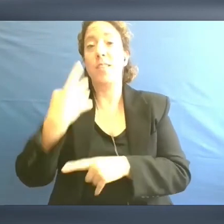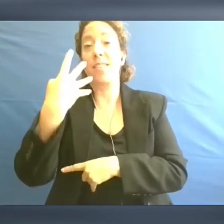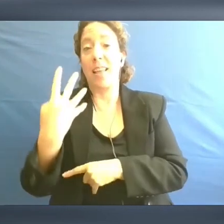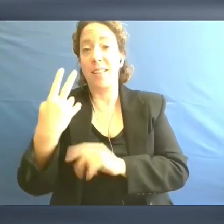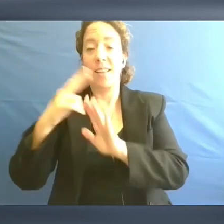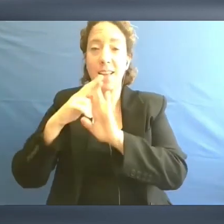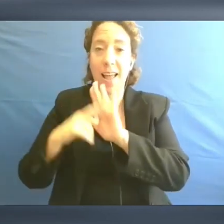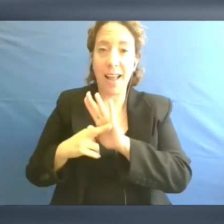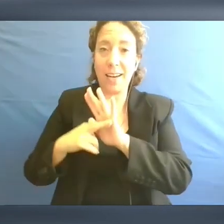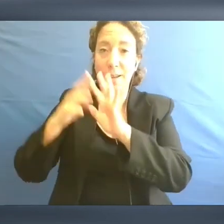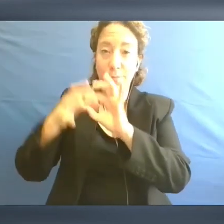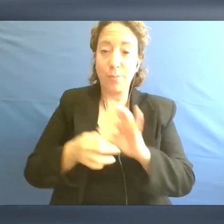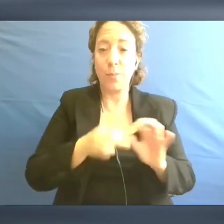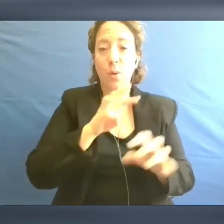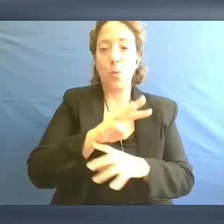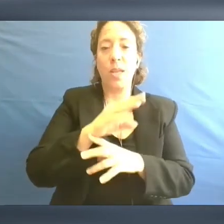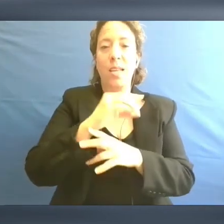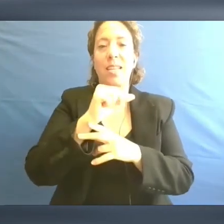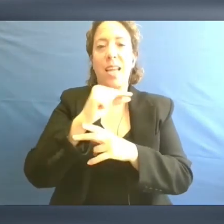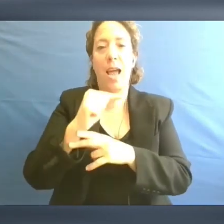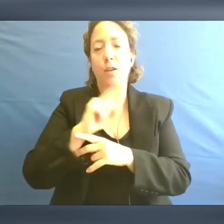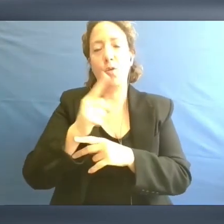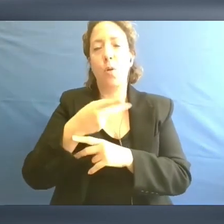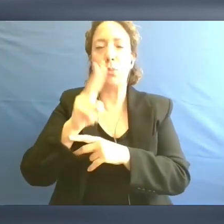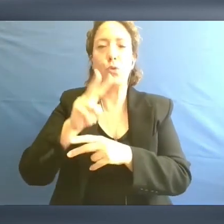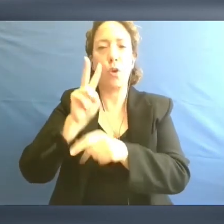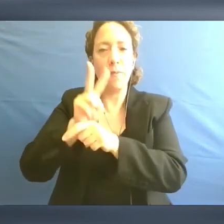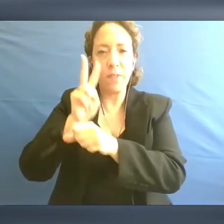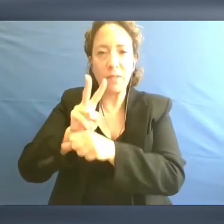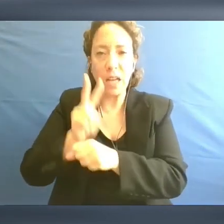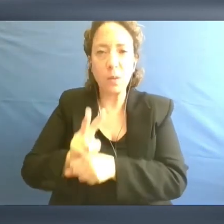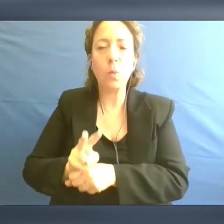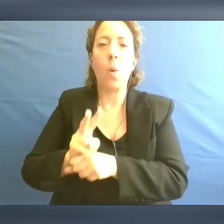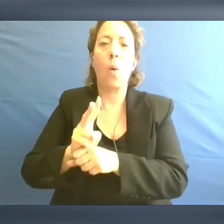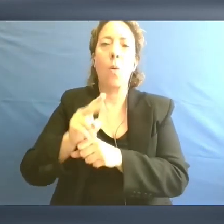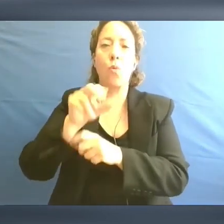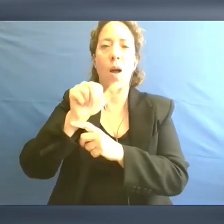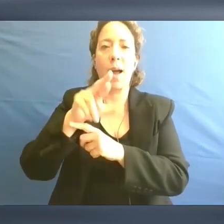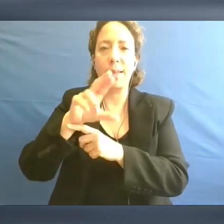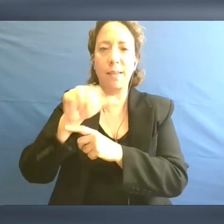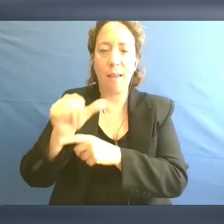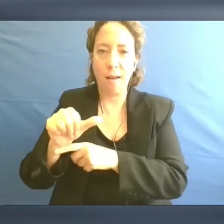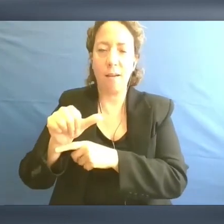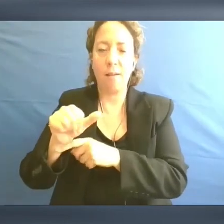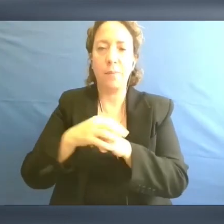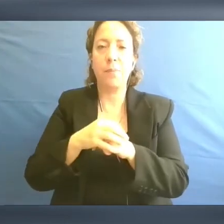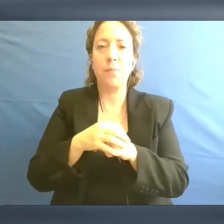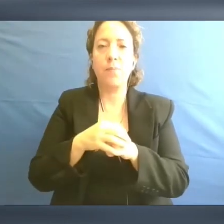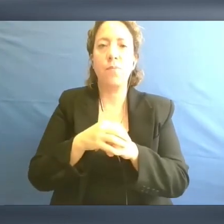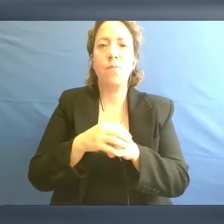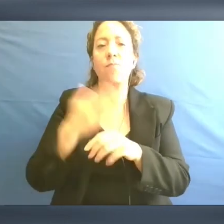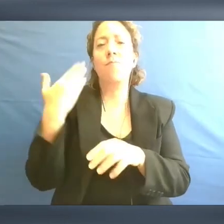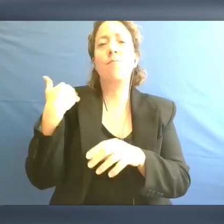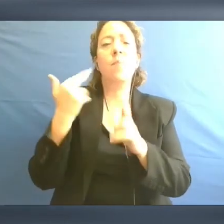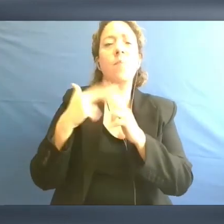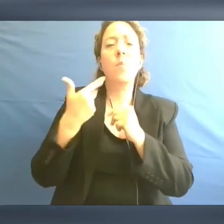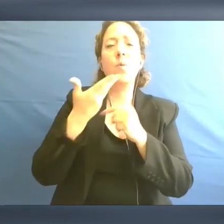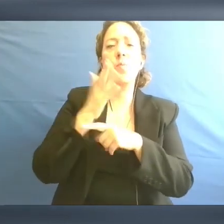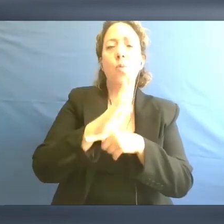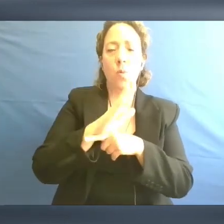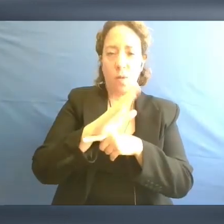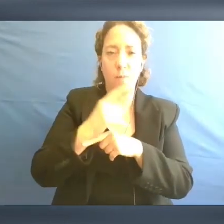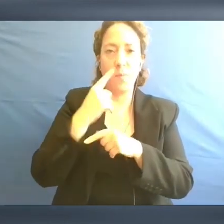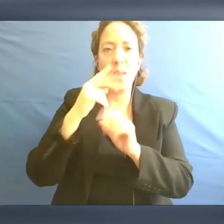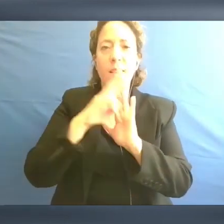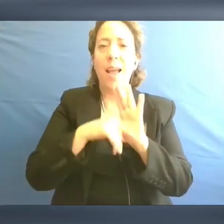directement liées à WCAG. Alors, c'est essentiellement de la vérification de l'utilisation d'ARIA. Et comme je l'ai montré au début, les règles qui ont